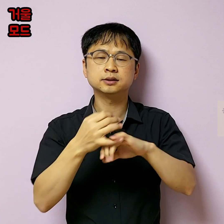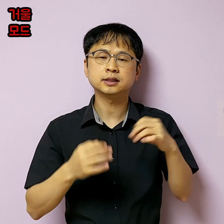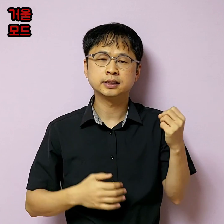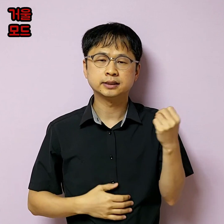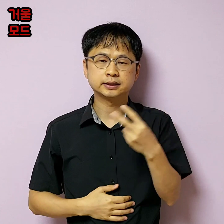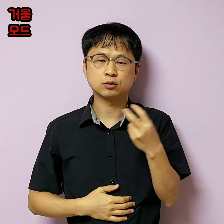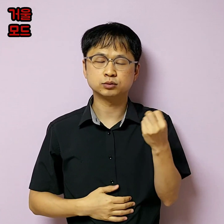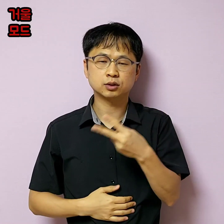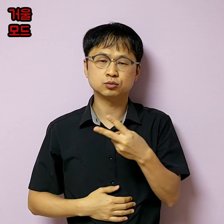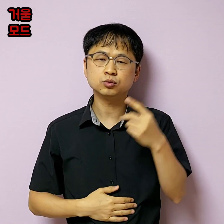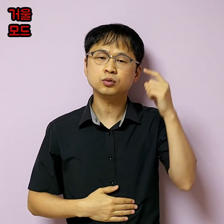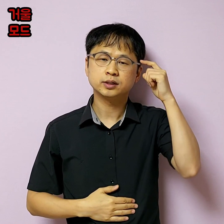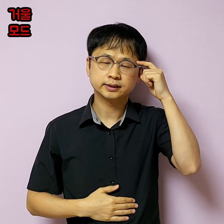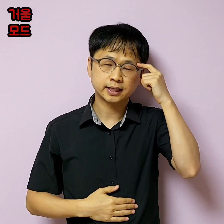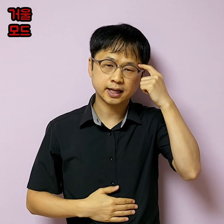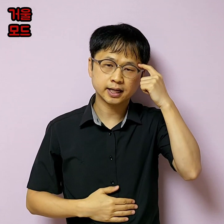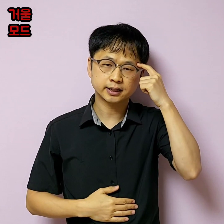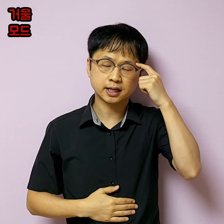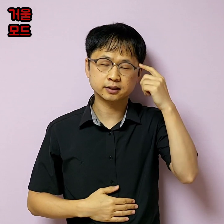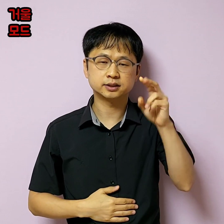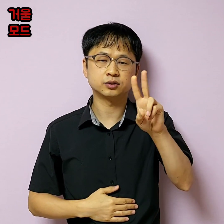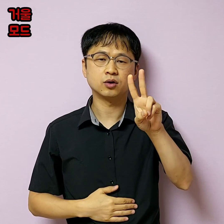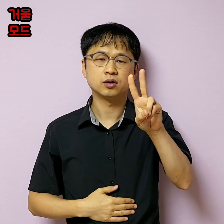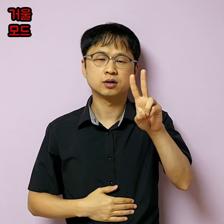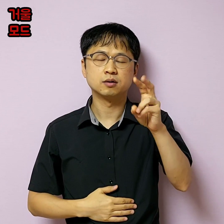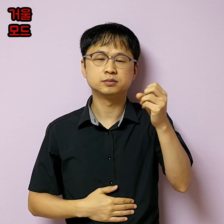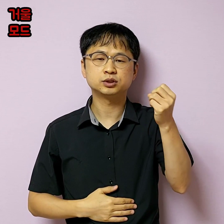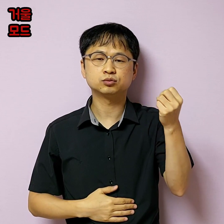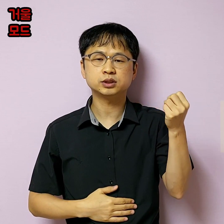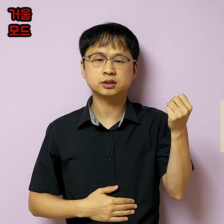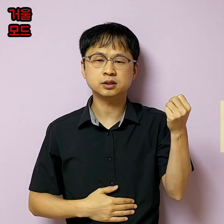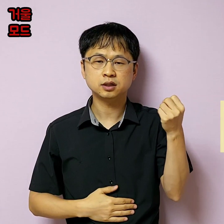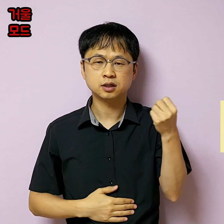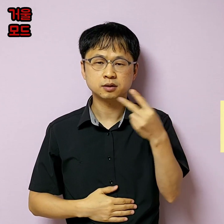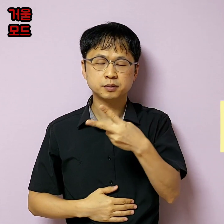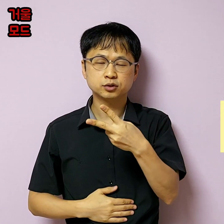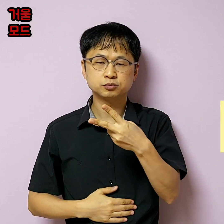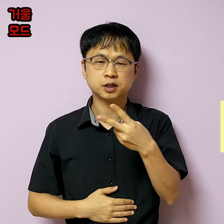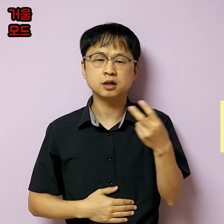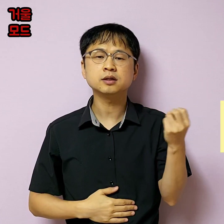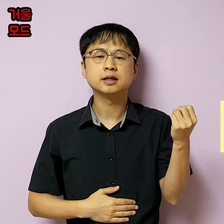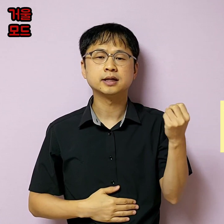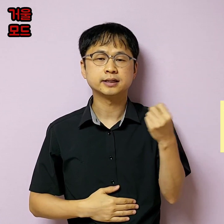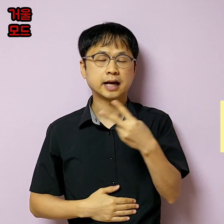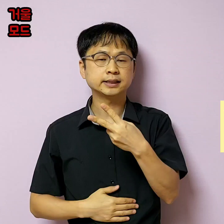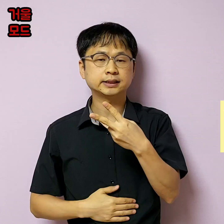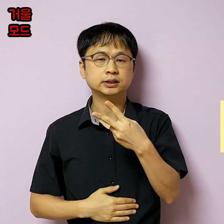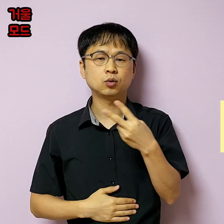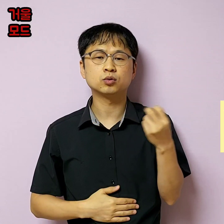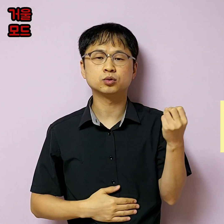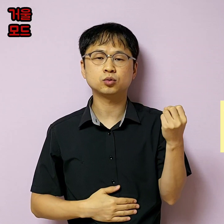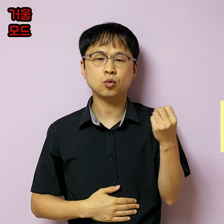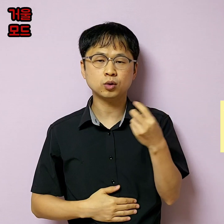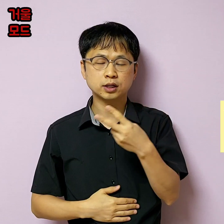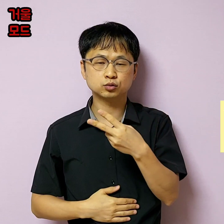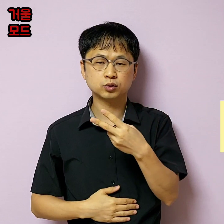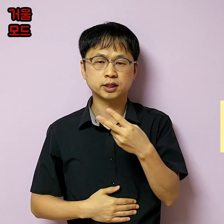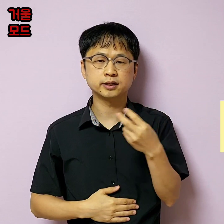것은 자꾸자꾸 생각했다라는 뜻이죠. 검지중지를 펴주면 다시 혹은 또 라는 수어가